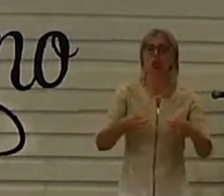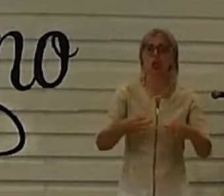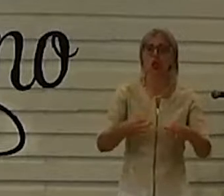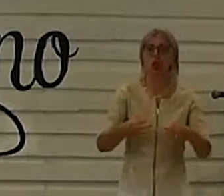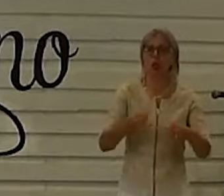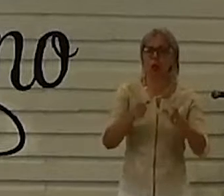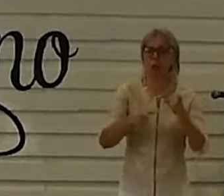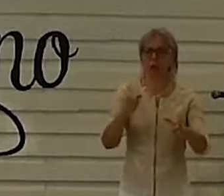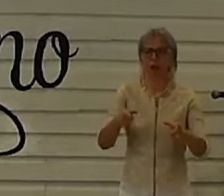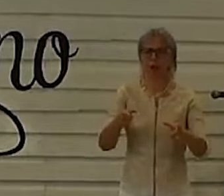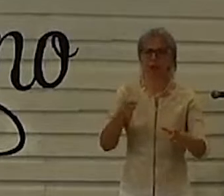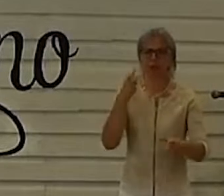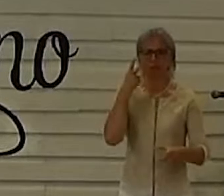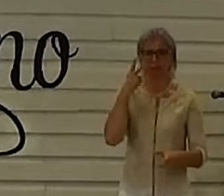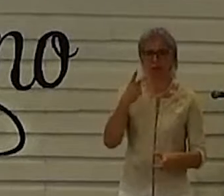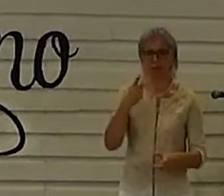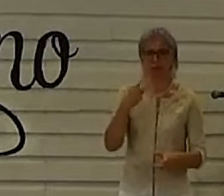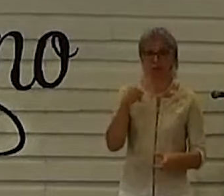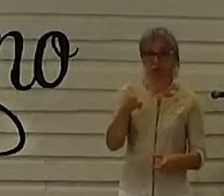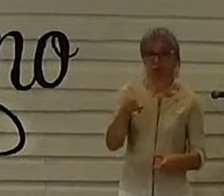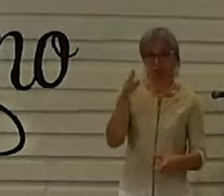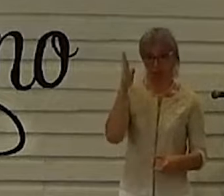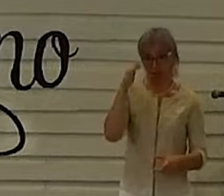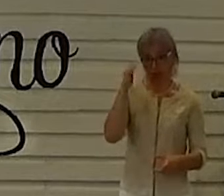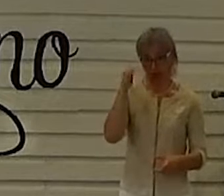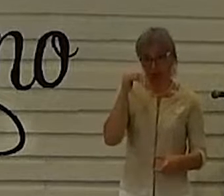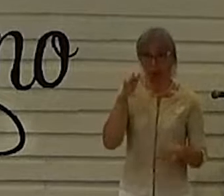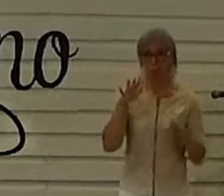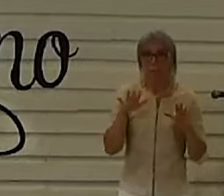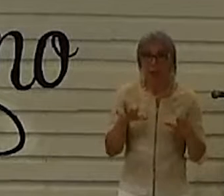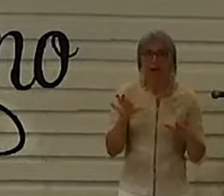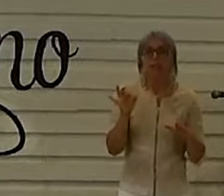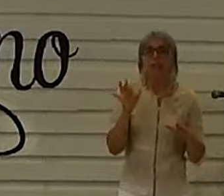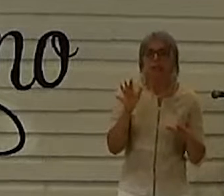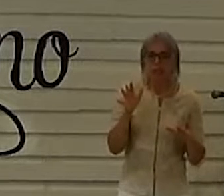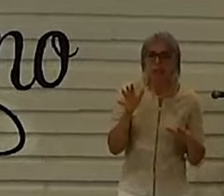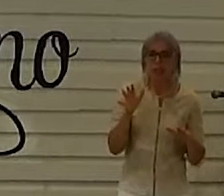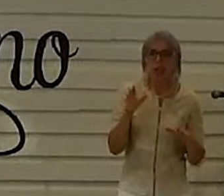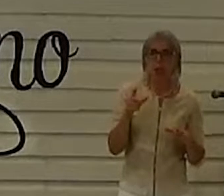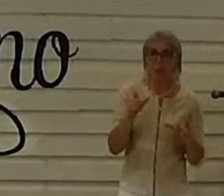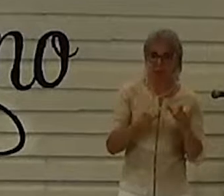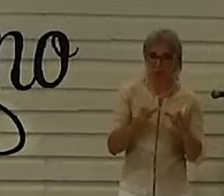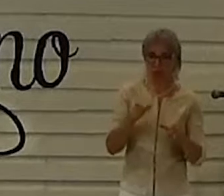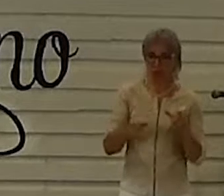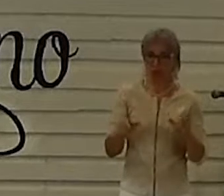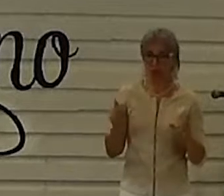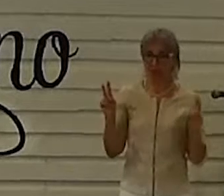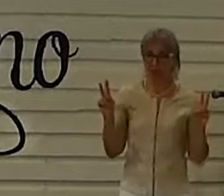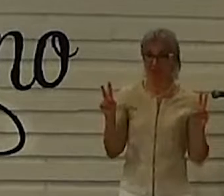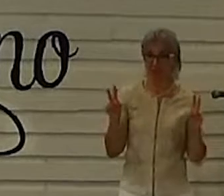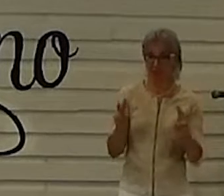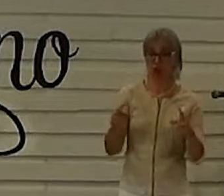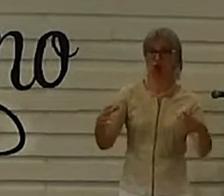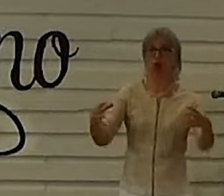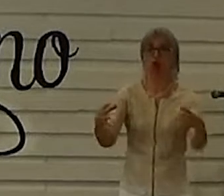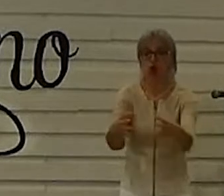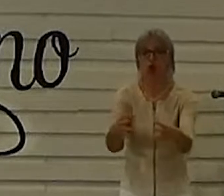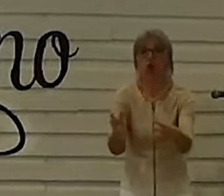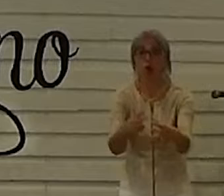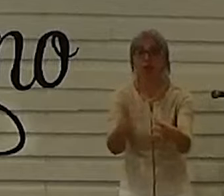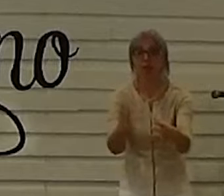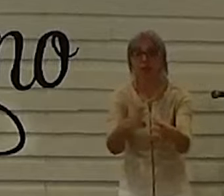persone che cantano, che lodano il Signore, che hanno una maglietta che c'è scritto qualcosa su questa maglietta, ho deciso di seguire